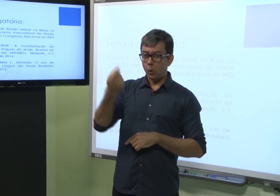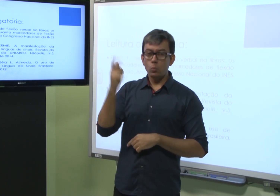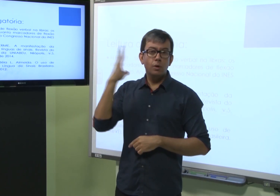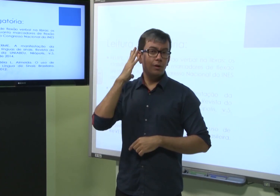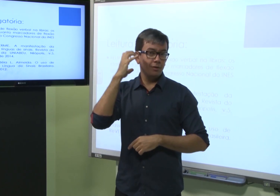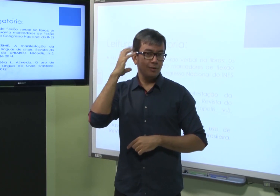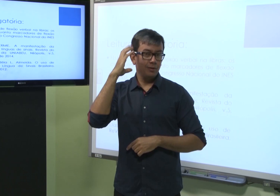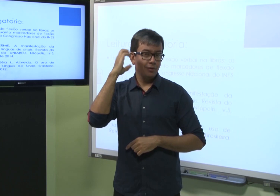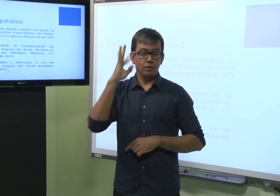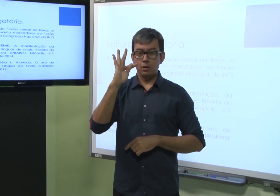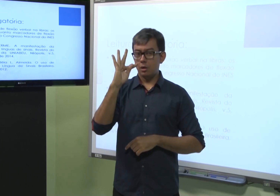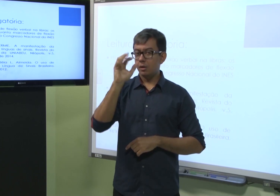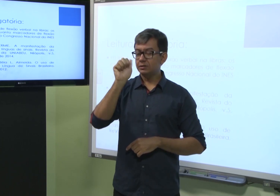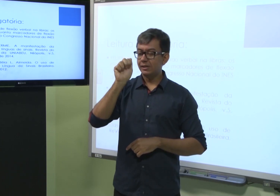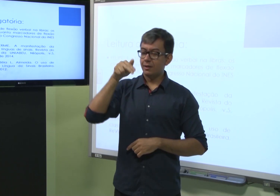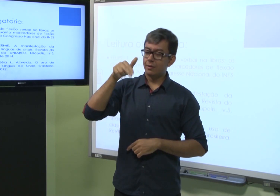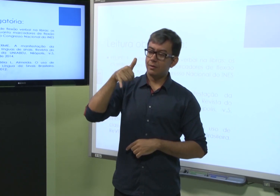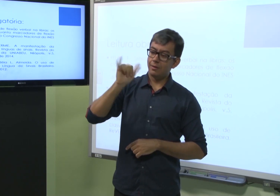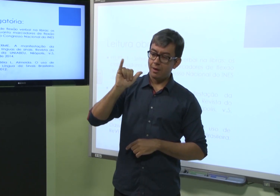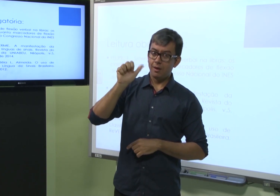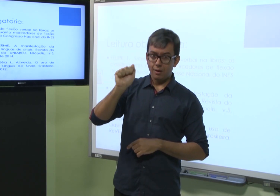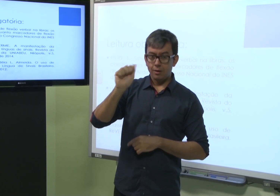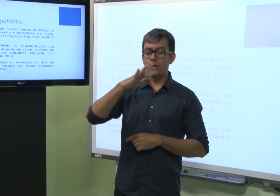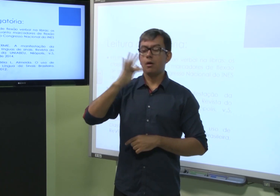Esse aqui é o sinal da autora, a Tânia Filipe,